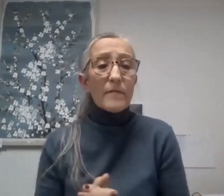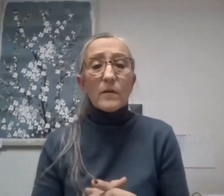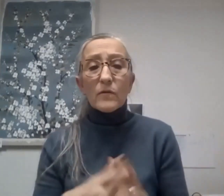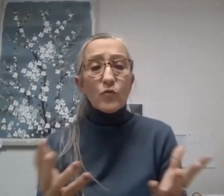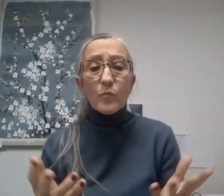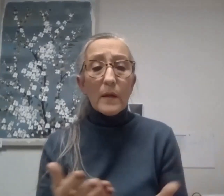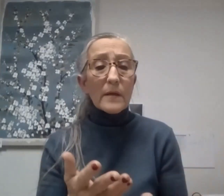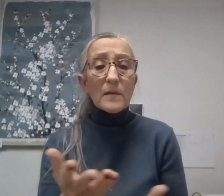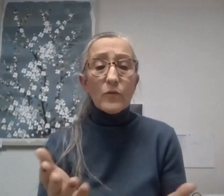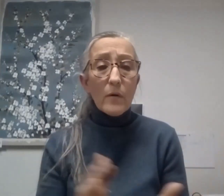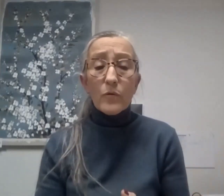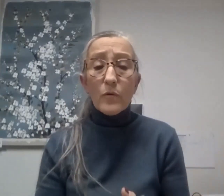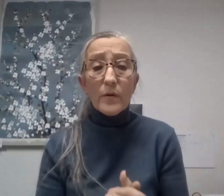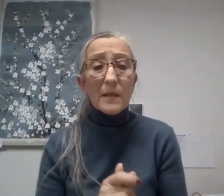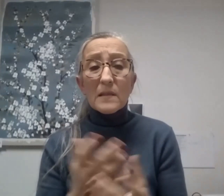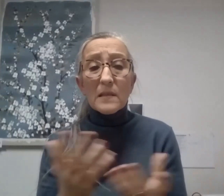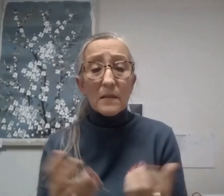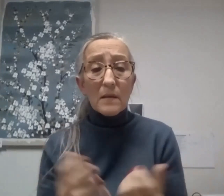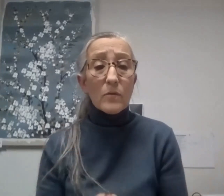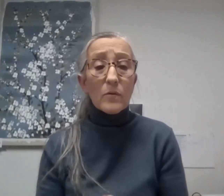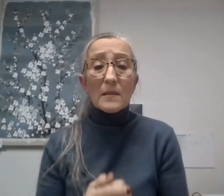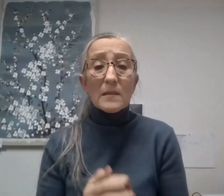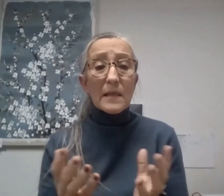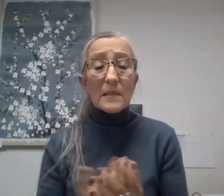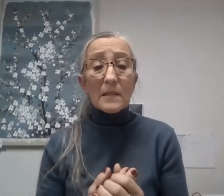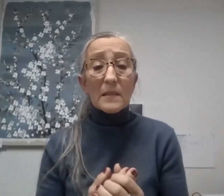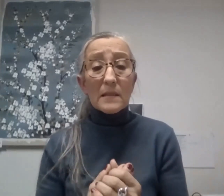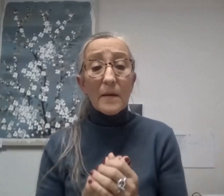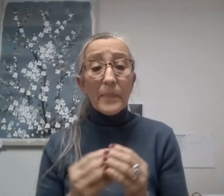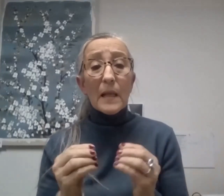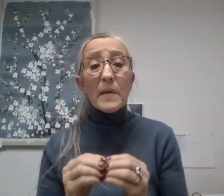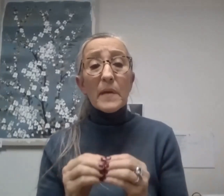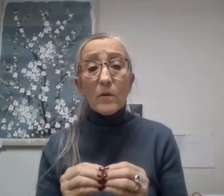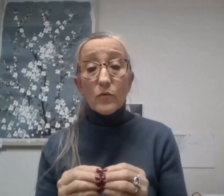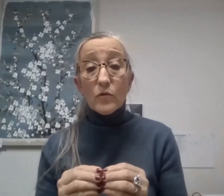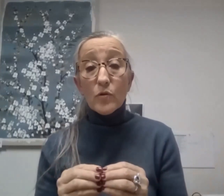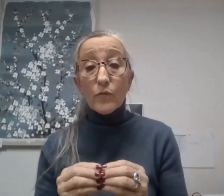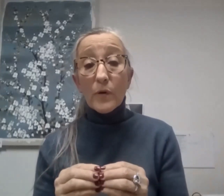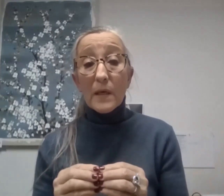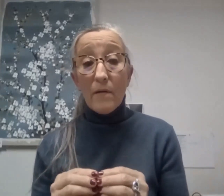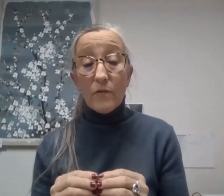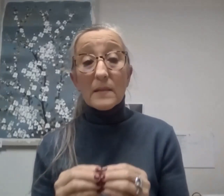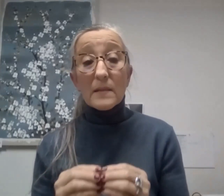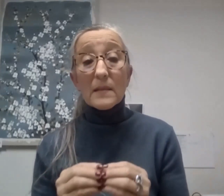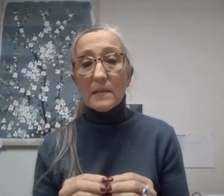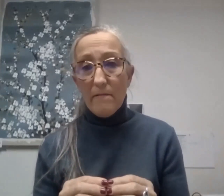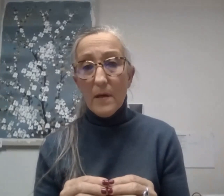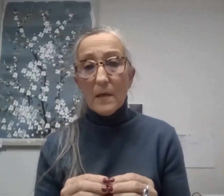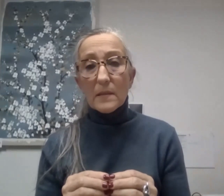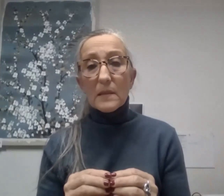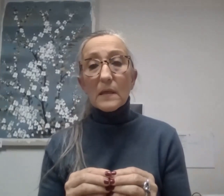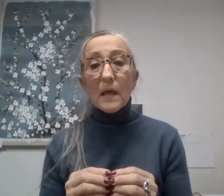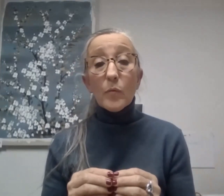élève avec un trouble, alors qu'il soit de l'ordre des 10, dyslexique, etc., la meilleure ressource que vous pourriez avoir, c'est